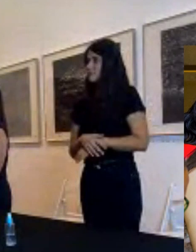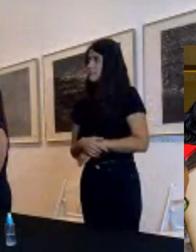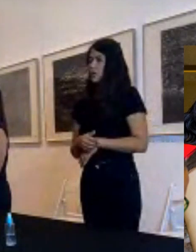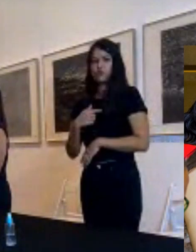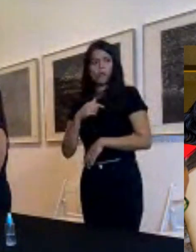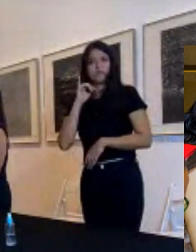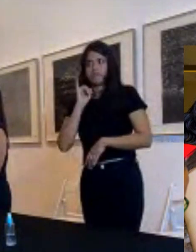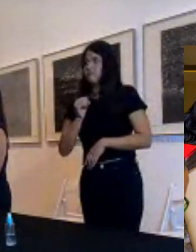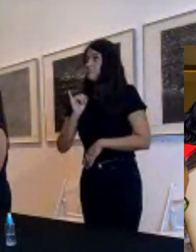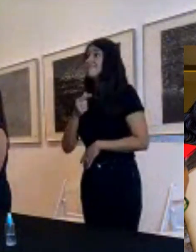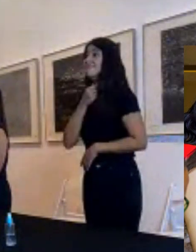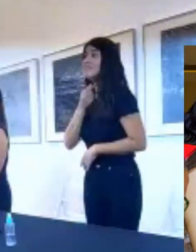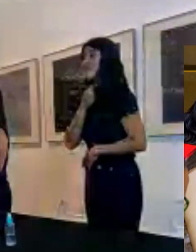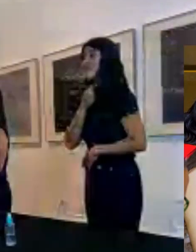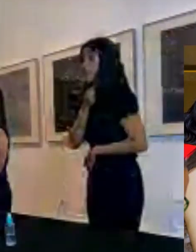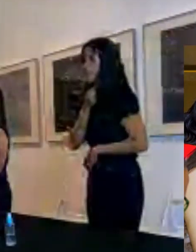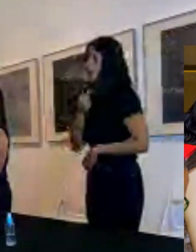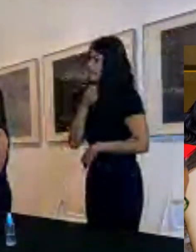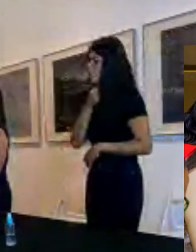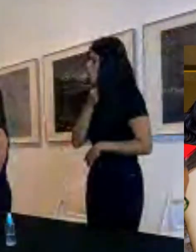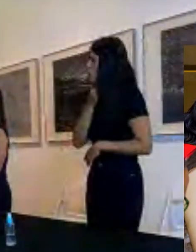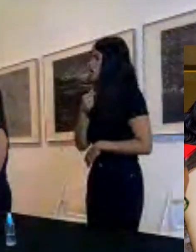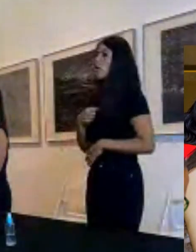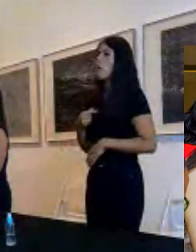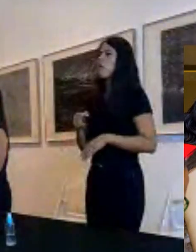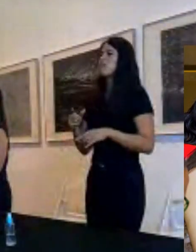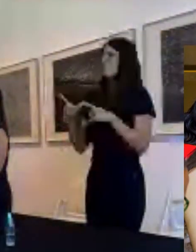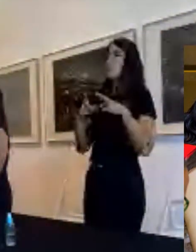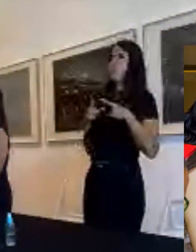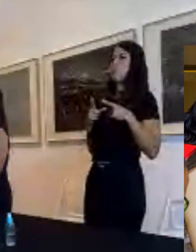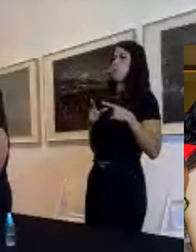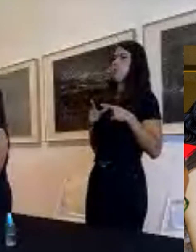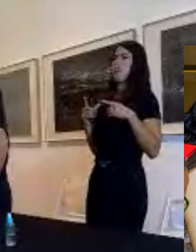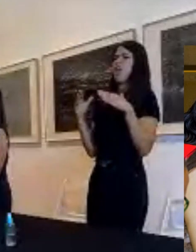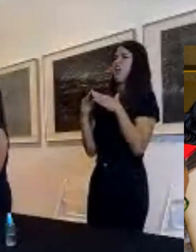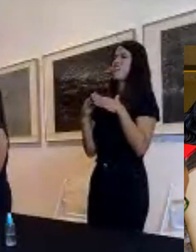Y le dije: yo me gustaría, me gusta esto, estoy sin hacer nada.